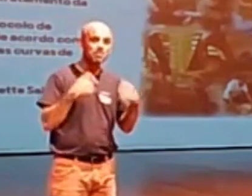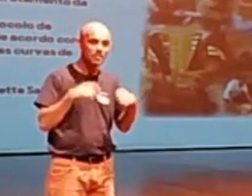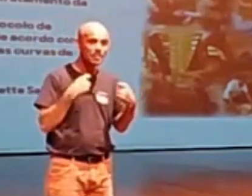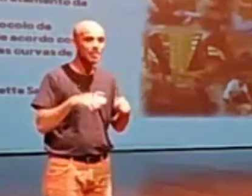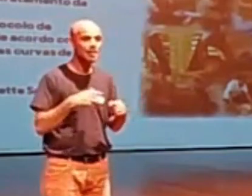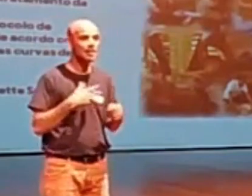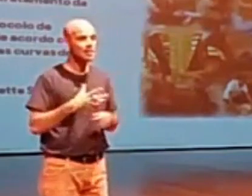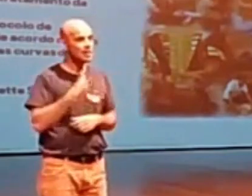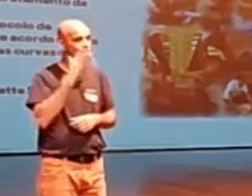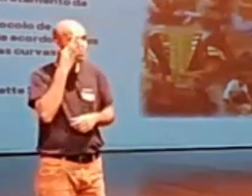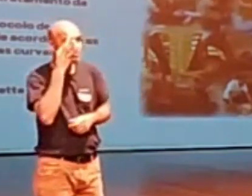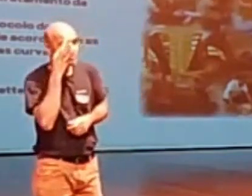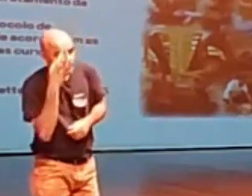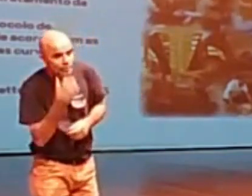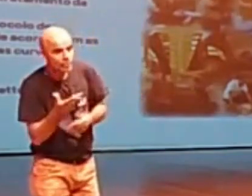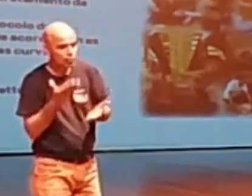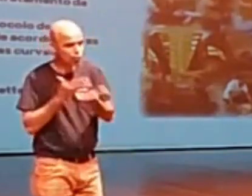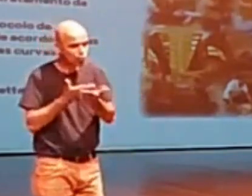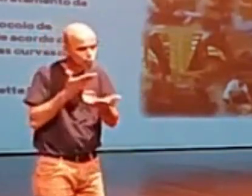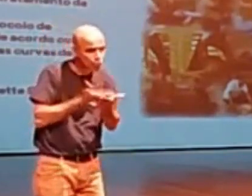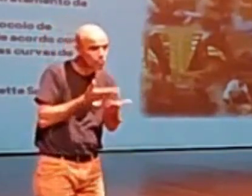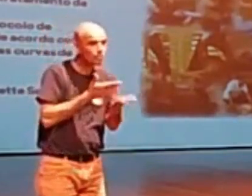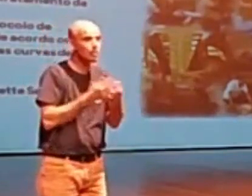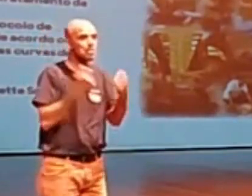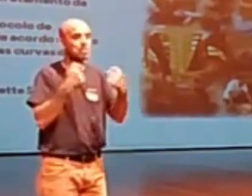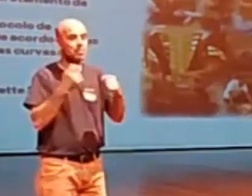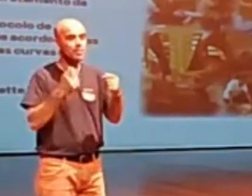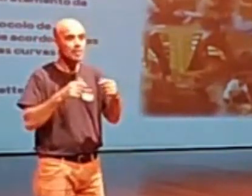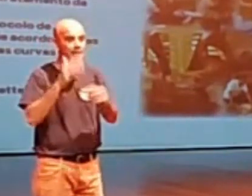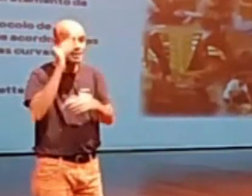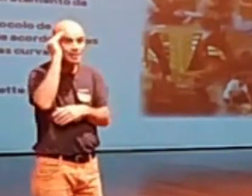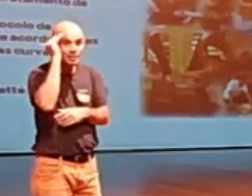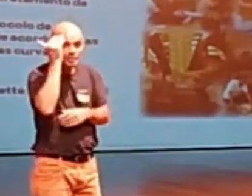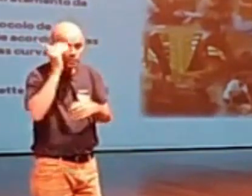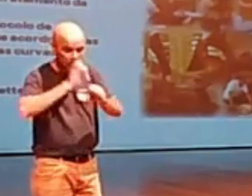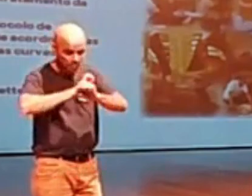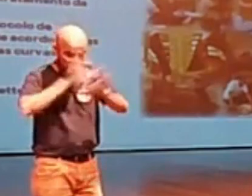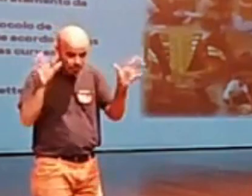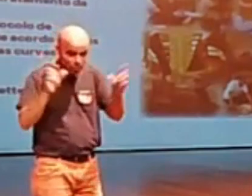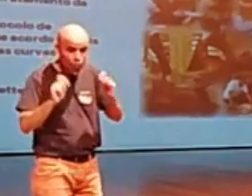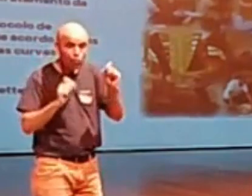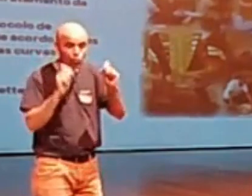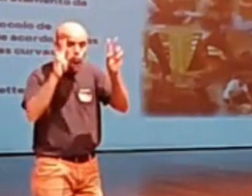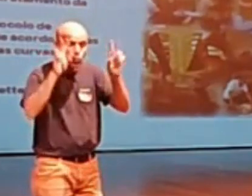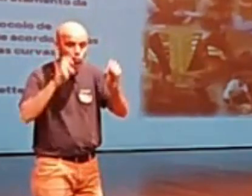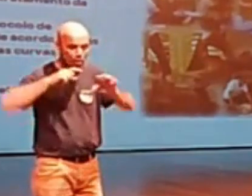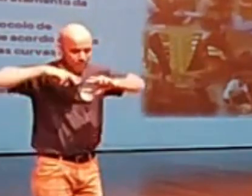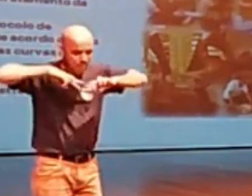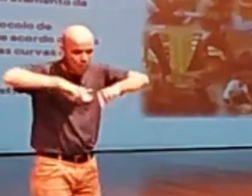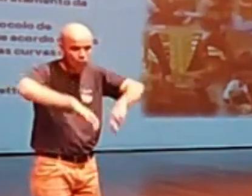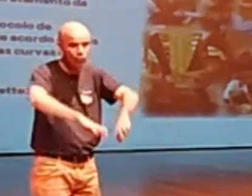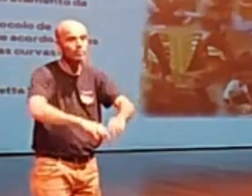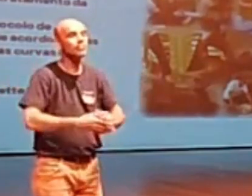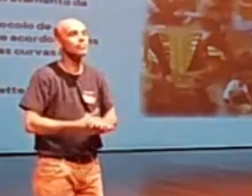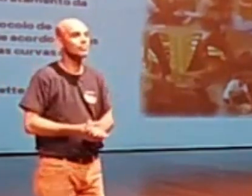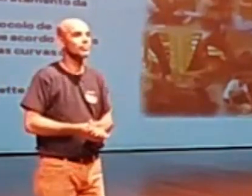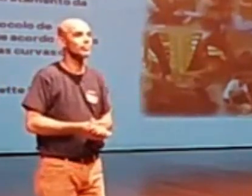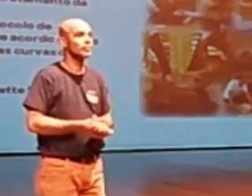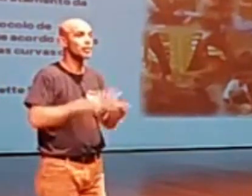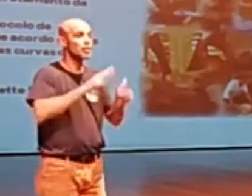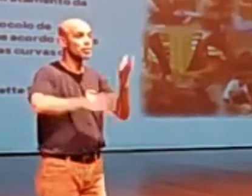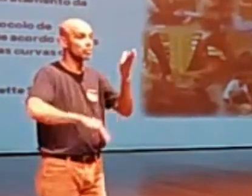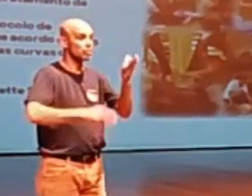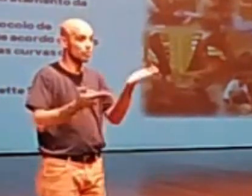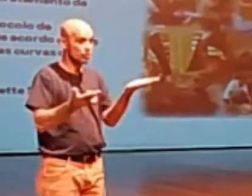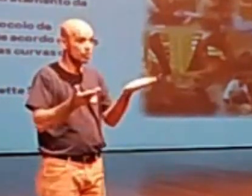estar presencialmente, você precisa estudar, você precisa entender o que você está fazendo. E, na verdade, todos esses métodos,